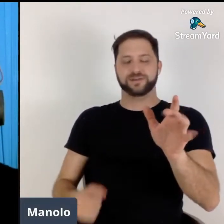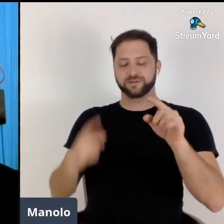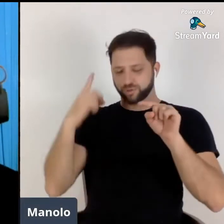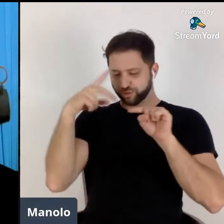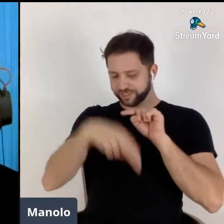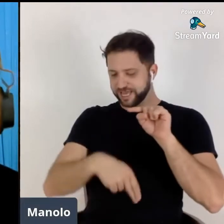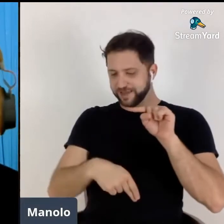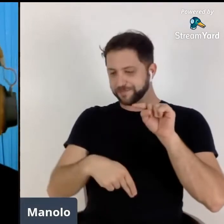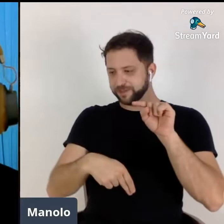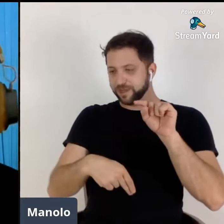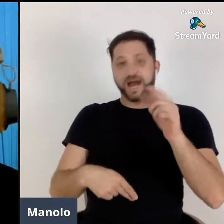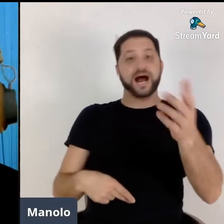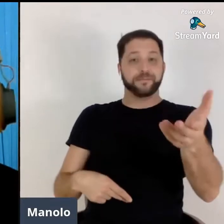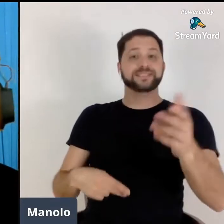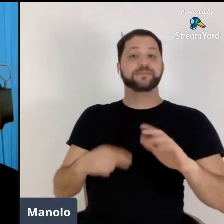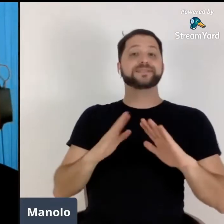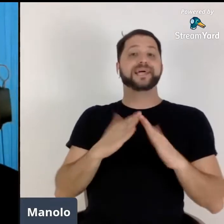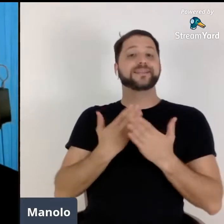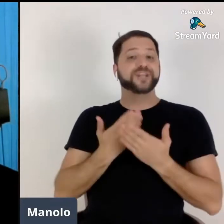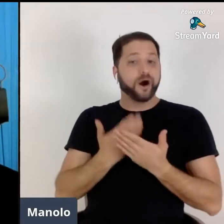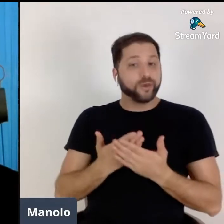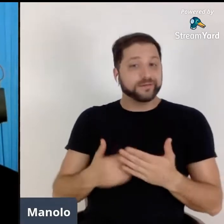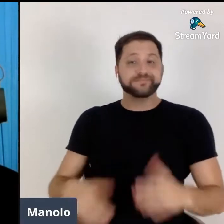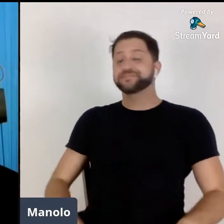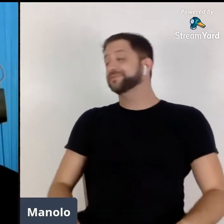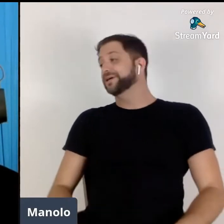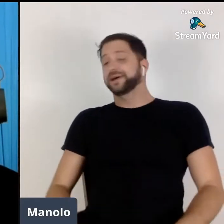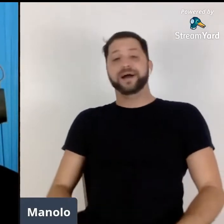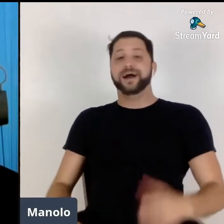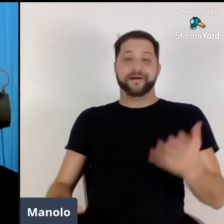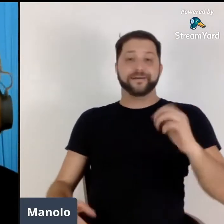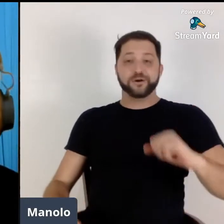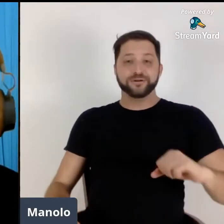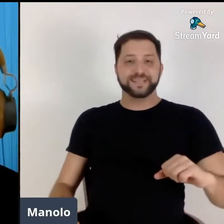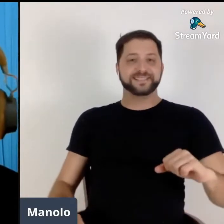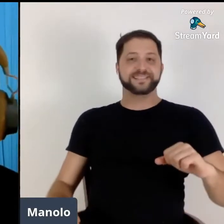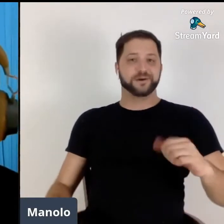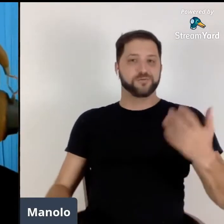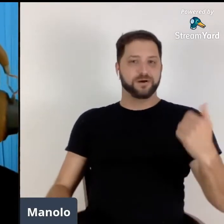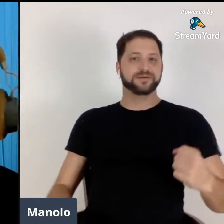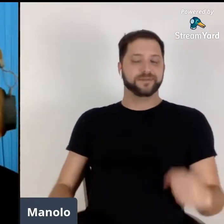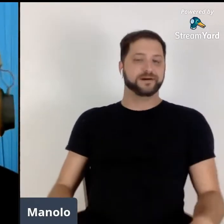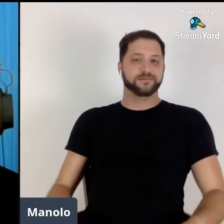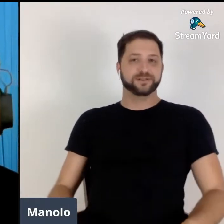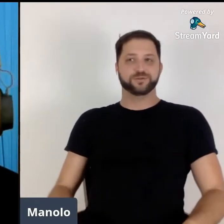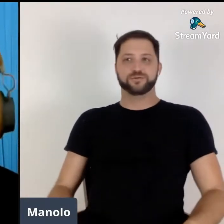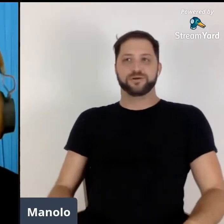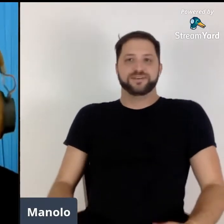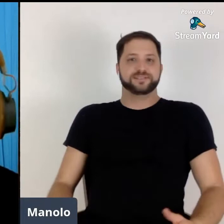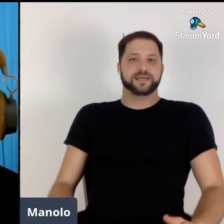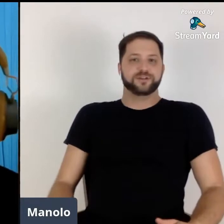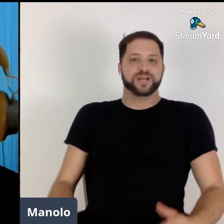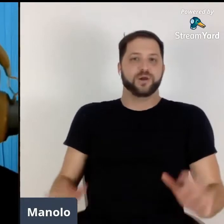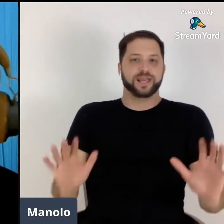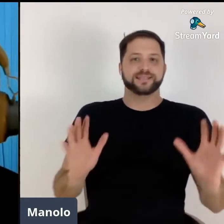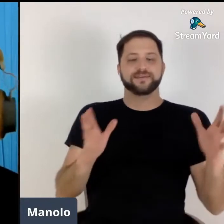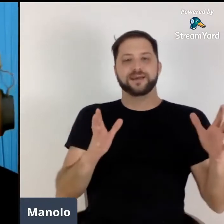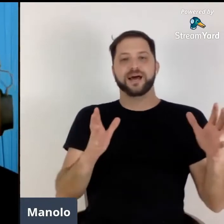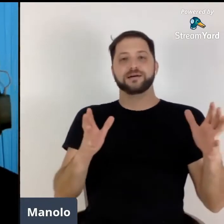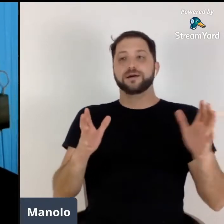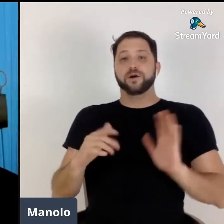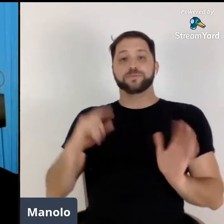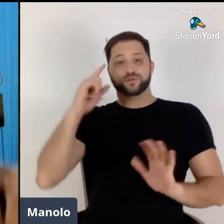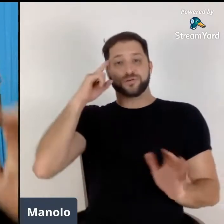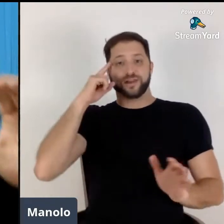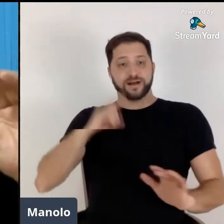Caramba, o que eu estava falando? Cortou a ideia? Por exemplo, em sala de aula. O que aconteceu com uma surda uma vez em sala de aula? Ela